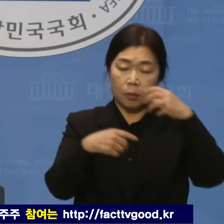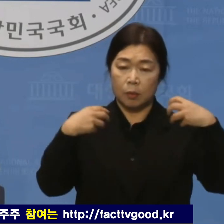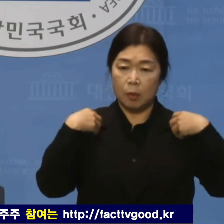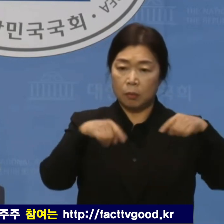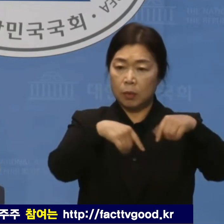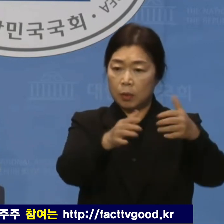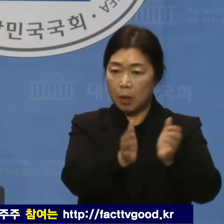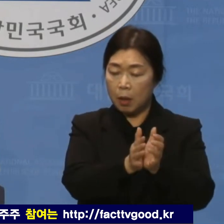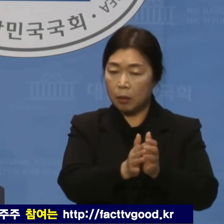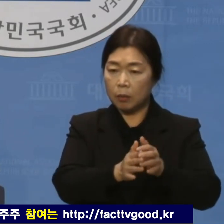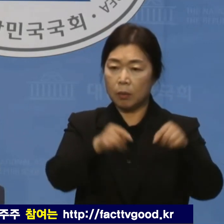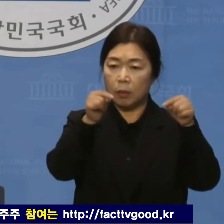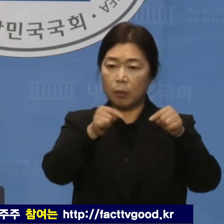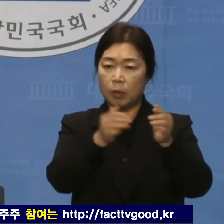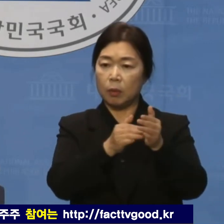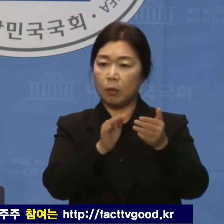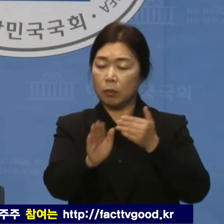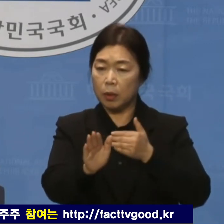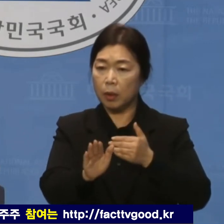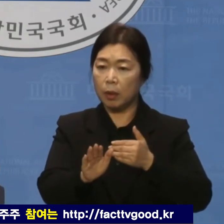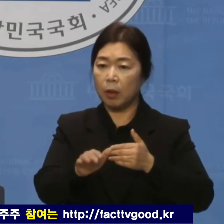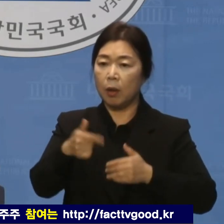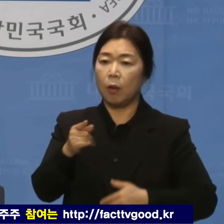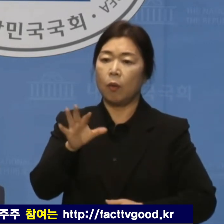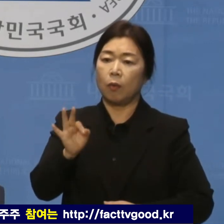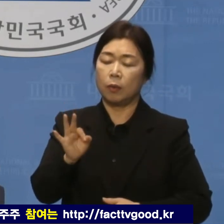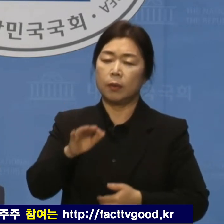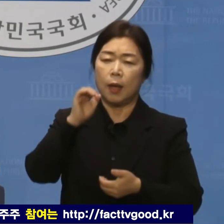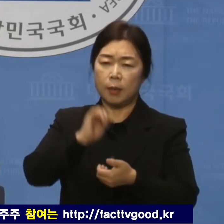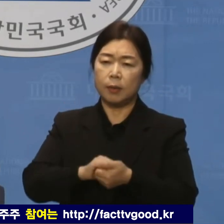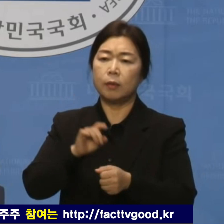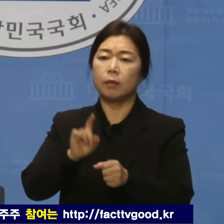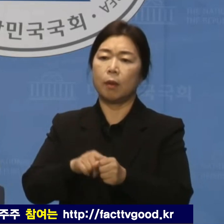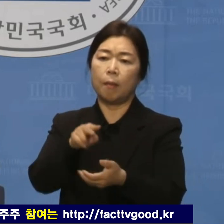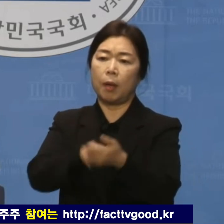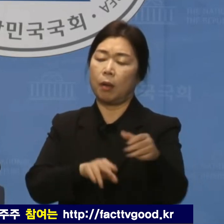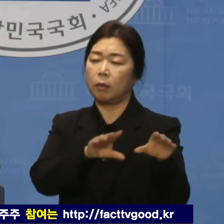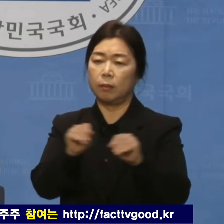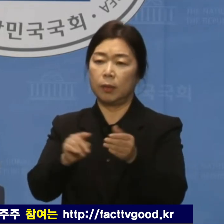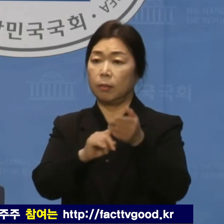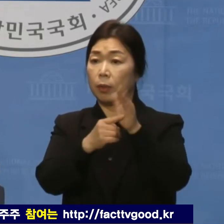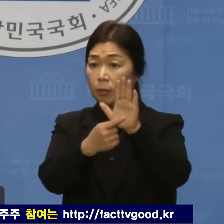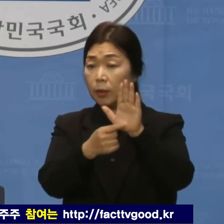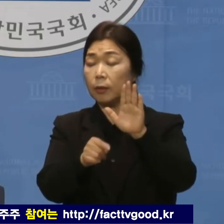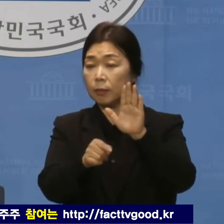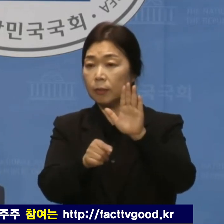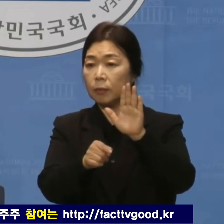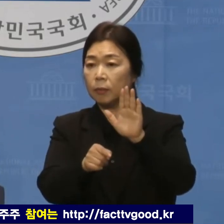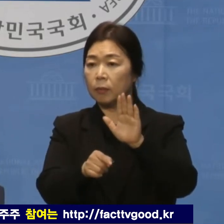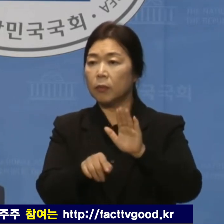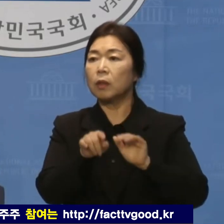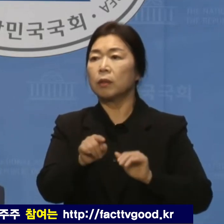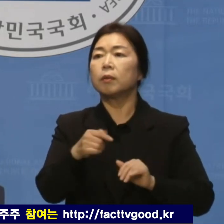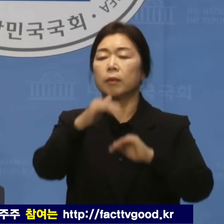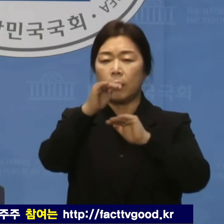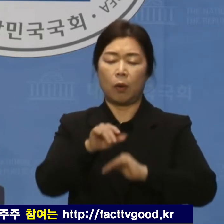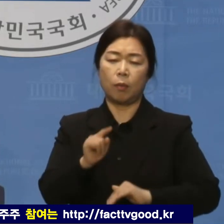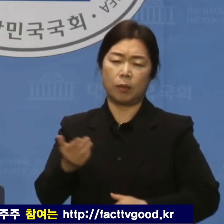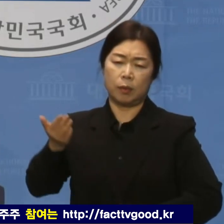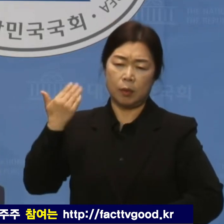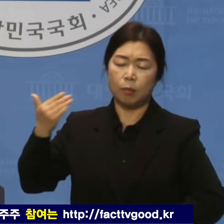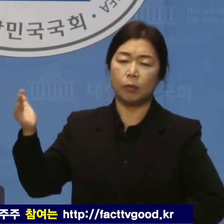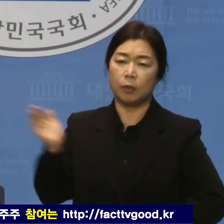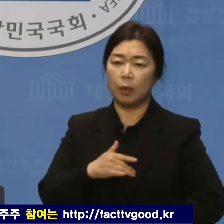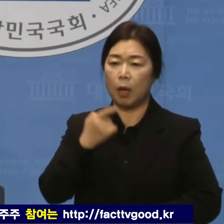한시 금지 대책을 발표했습니다 한시적 공매도 금지는 민주당이 이전부터 지속적으로 요청해 왔다는 점에서